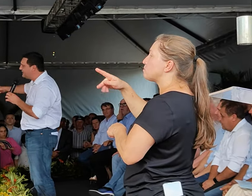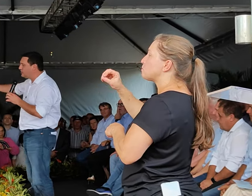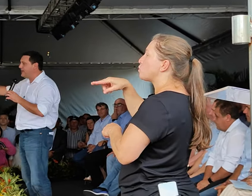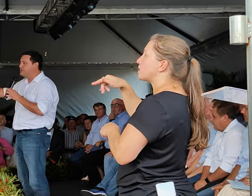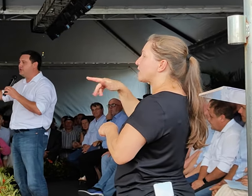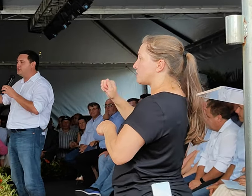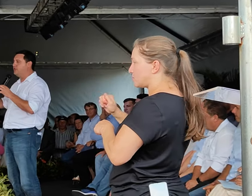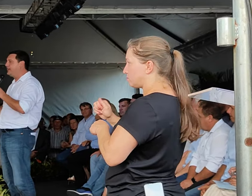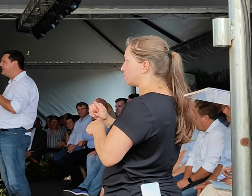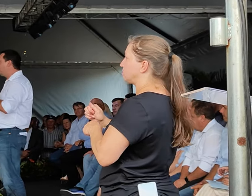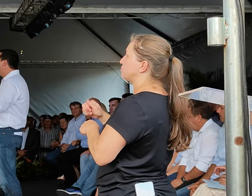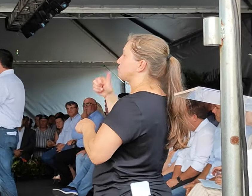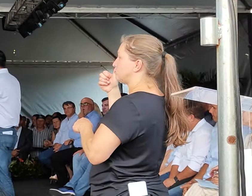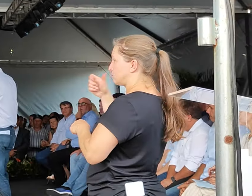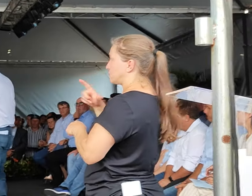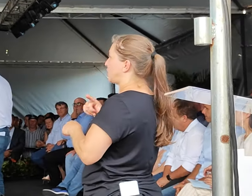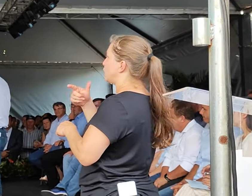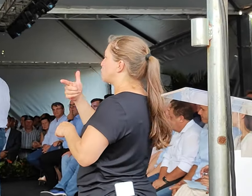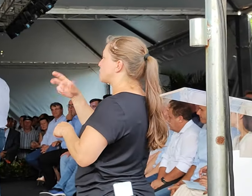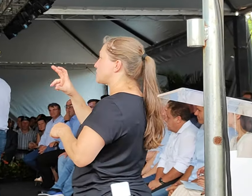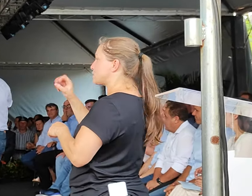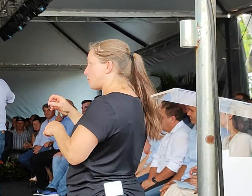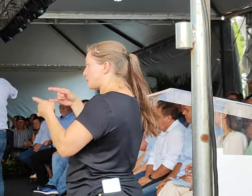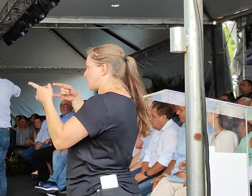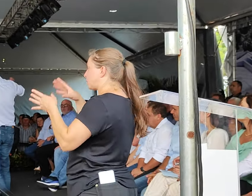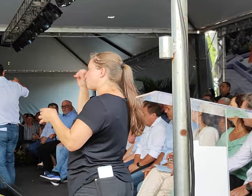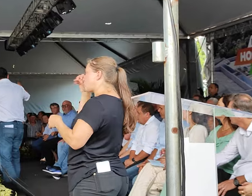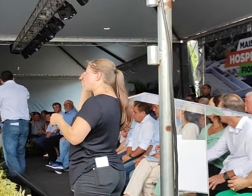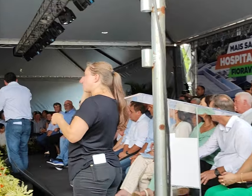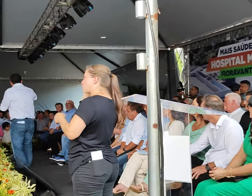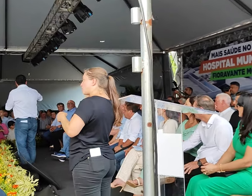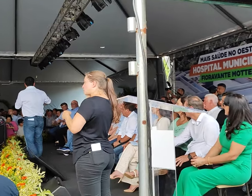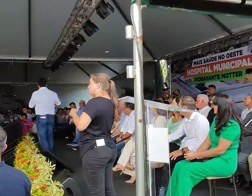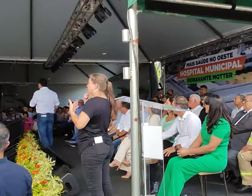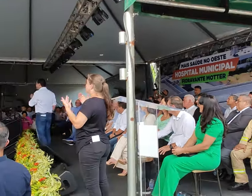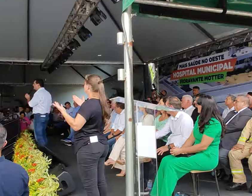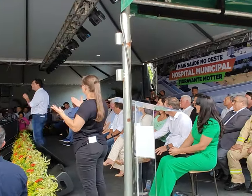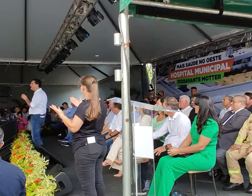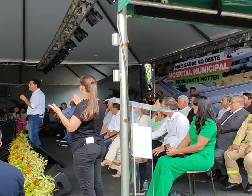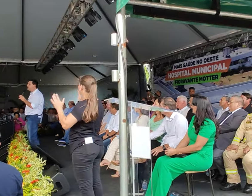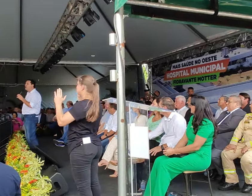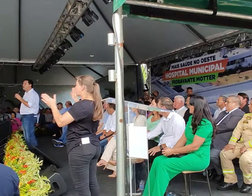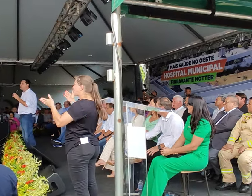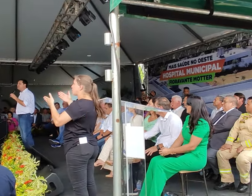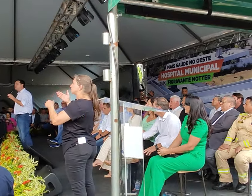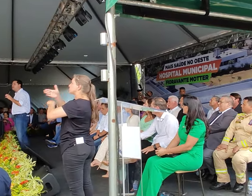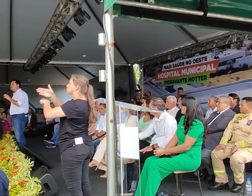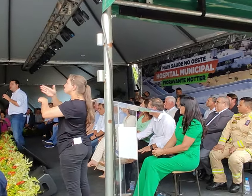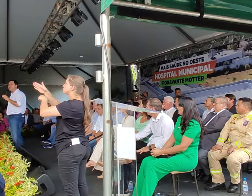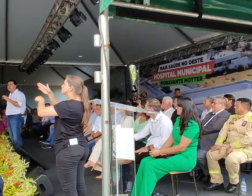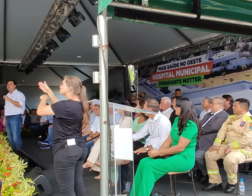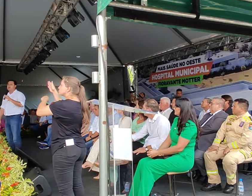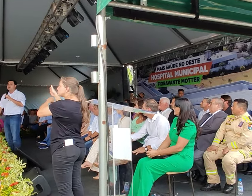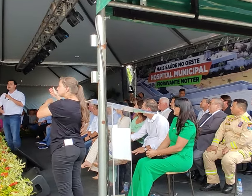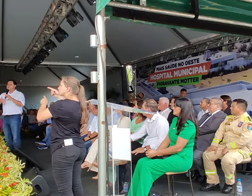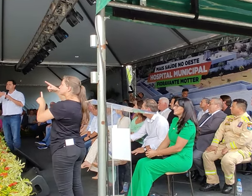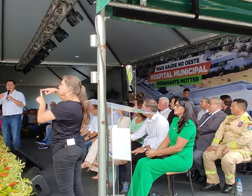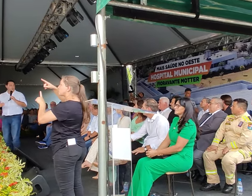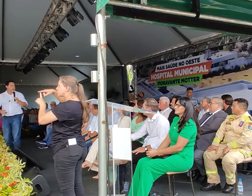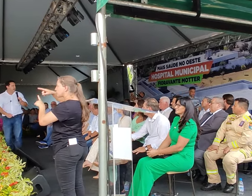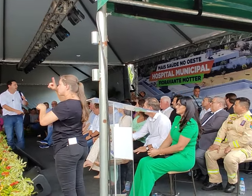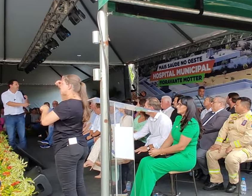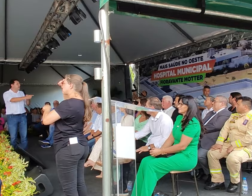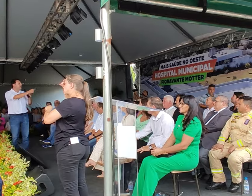para atender toda a região de Londrina. Hoje nós estamos aqui, esses dias tivemos eu, Beto Lulite, inaugurando o hospital de Toledo,